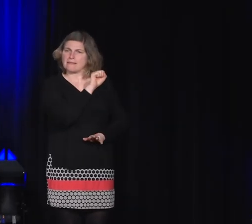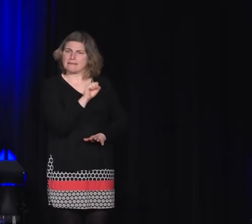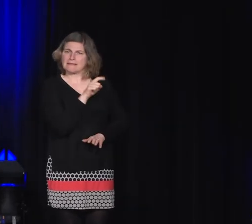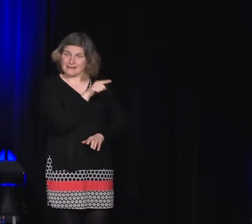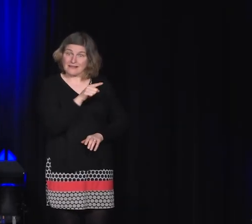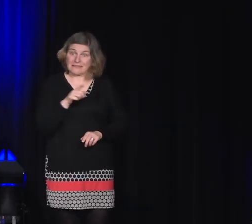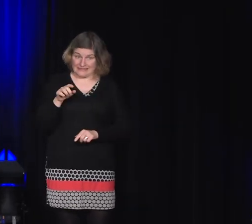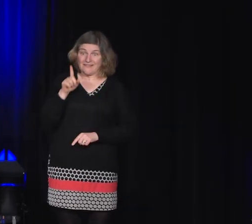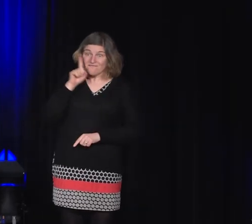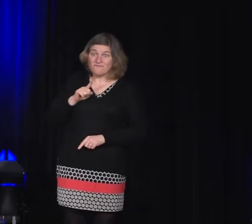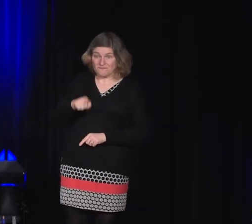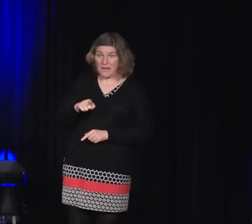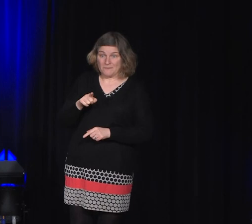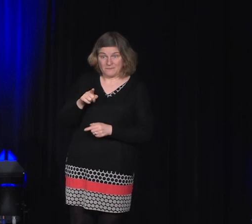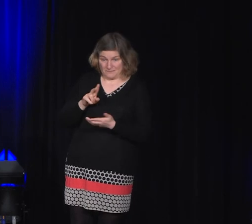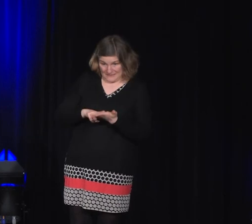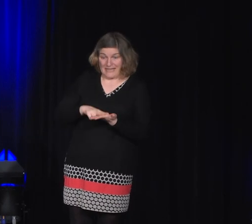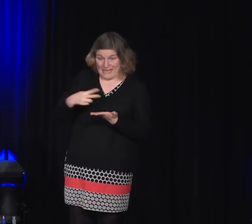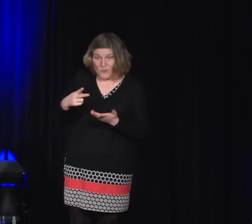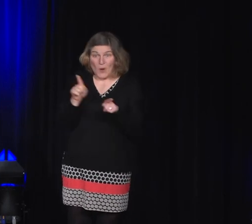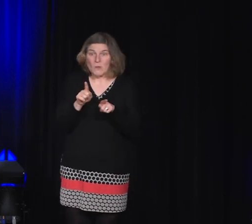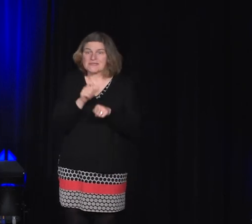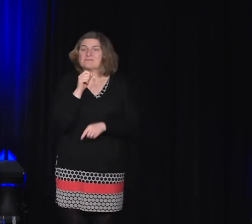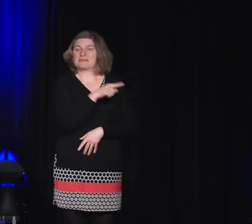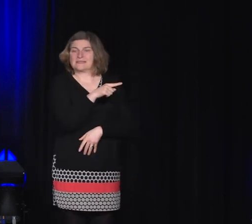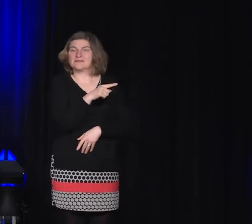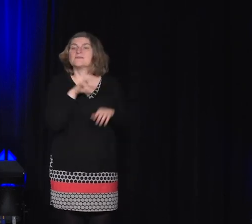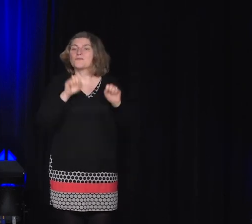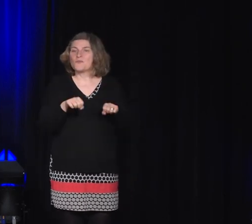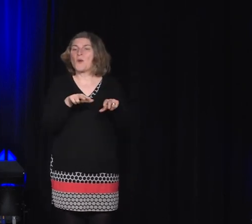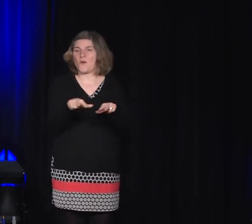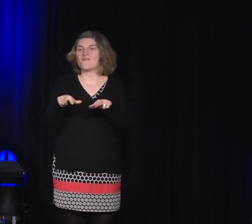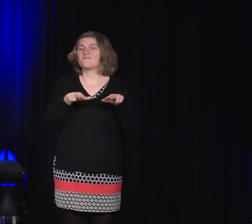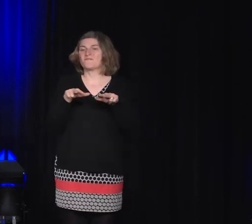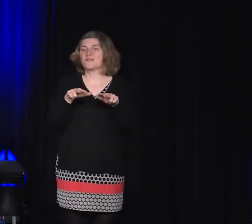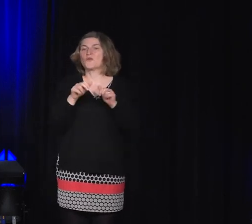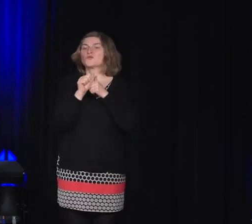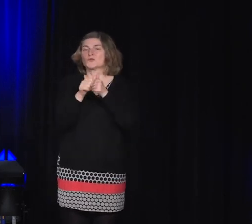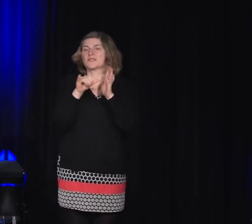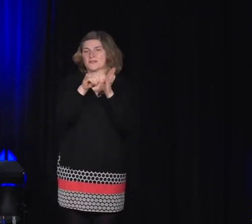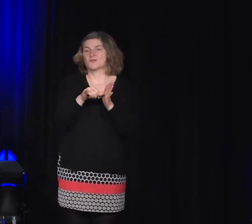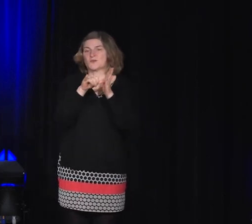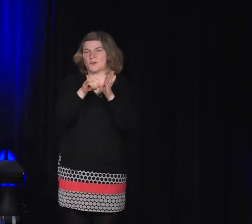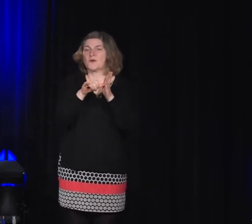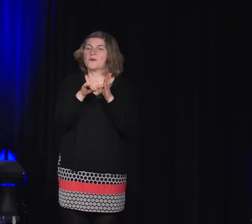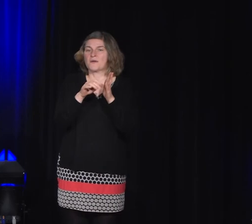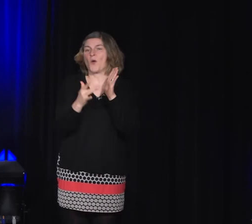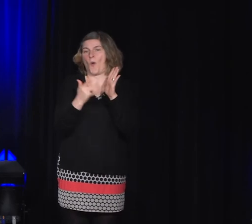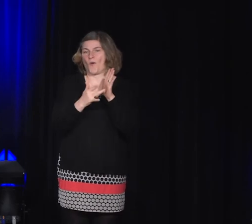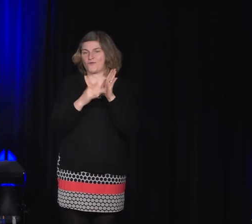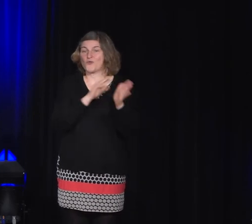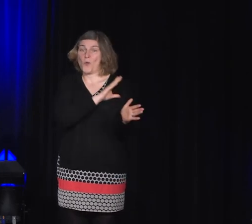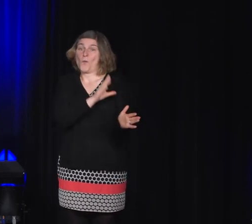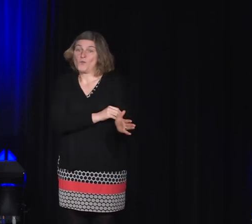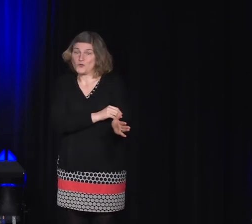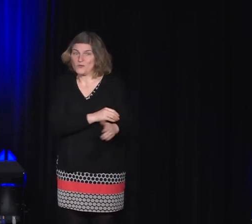Sabine Nguyen a aussi traduit des textes d'Anne Sexton, et vous trouverez la vidéo sur la chaîne YouTube de la revue Muscle, si jamais ça vous intéresse.